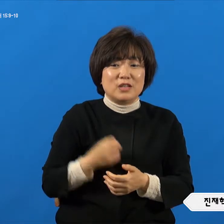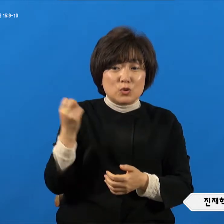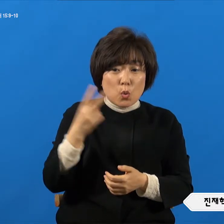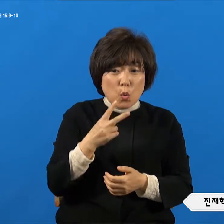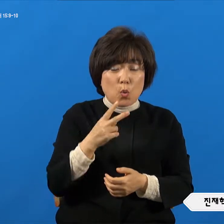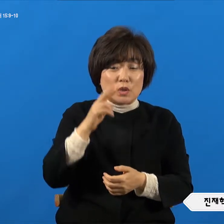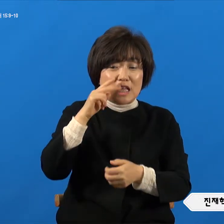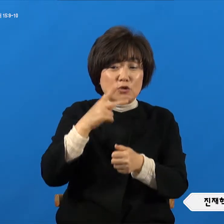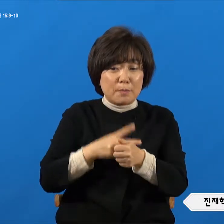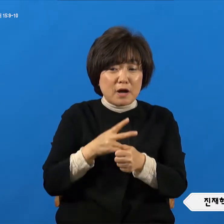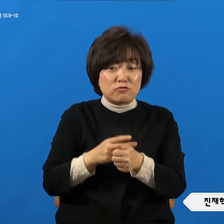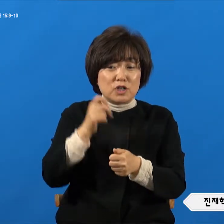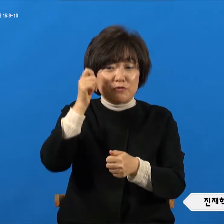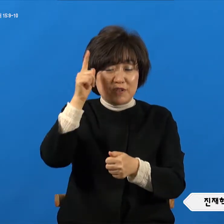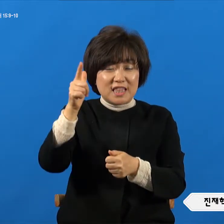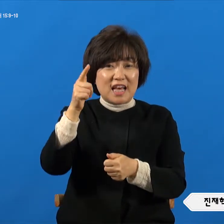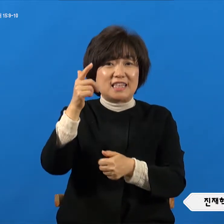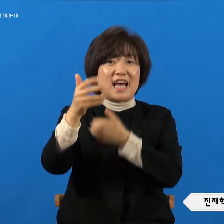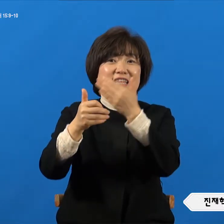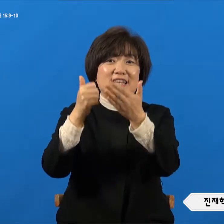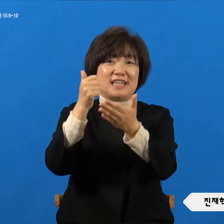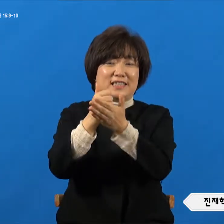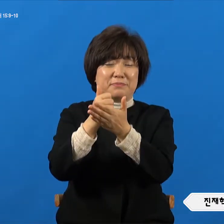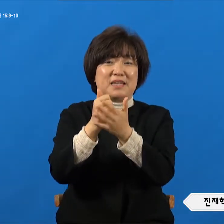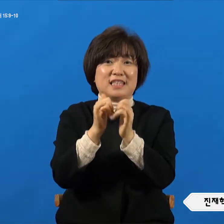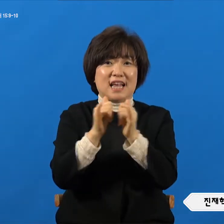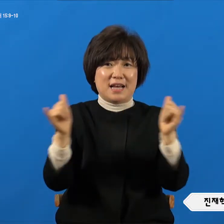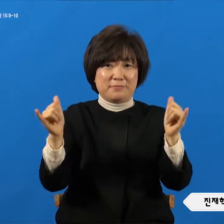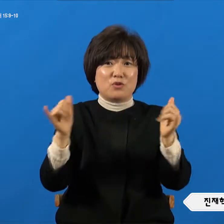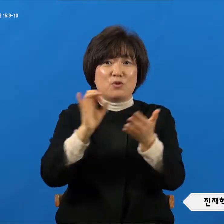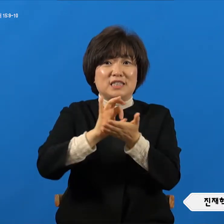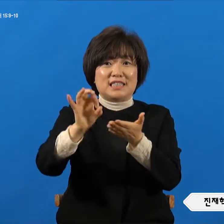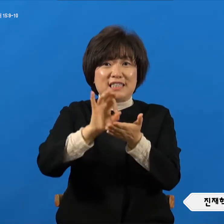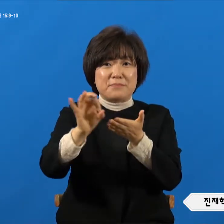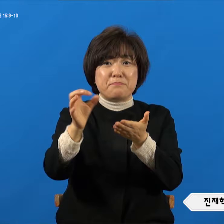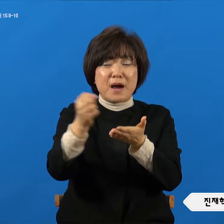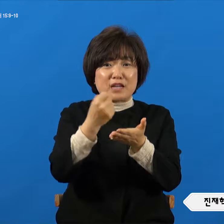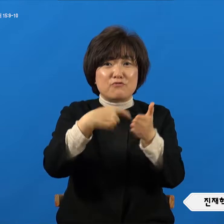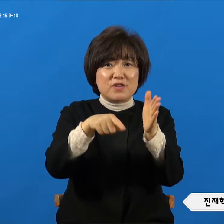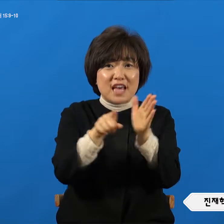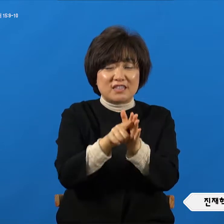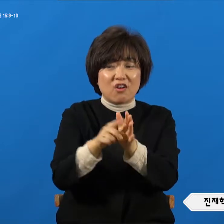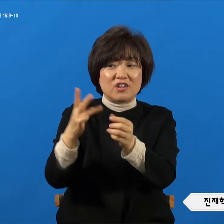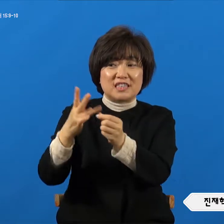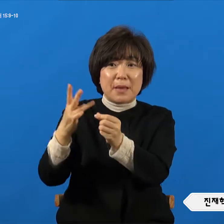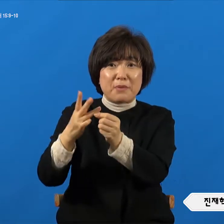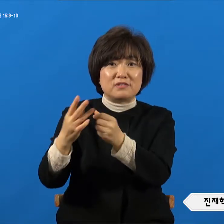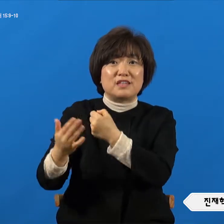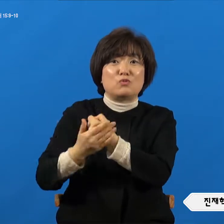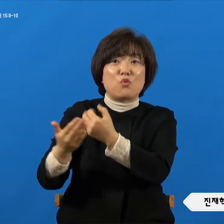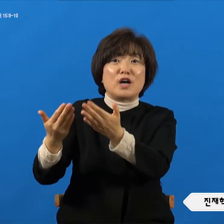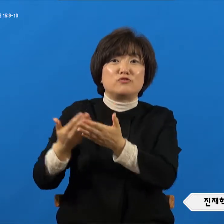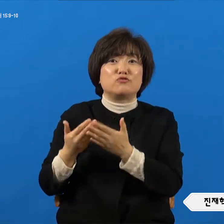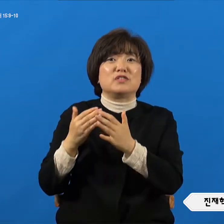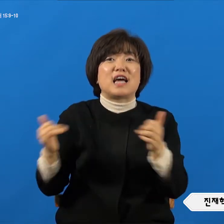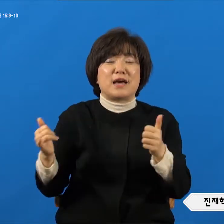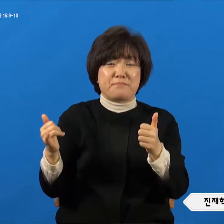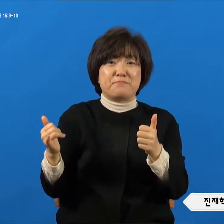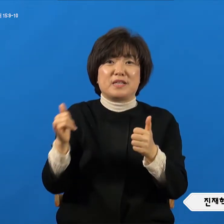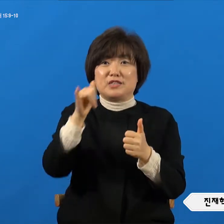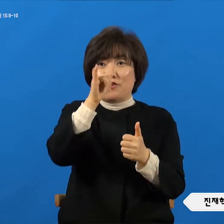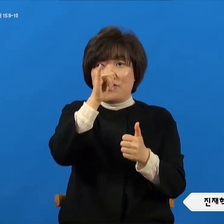사도 바울이 위대한 하나님의 종으로 쓰임받기 위해서는 그에게 세 번째 큰 영향을 준